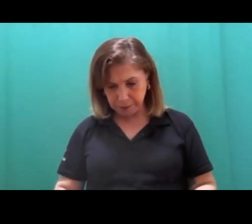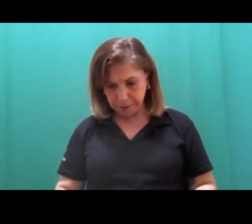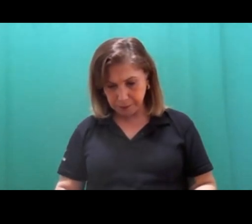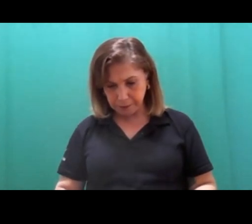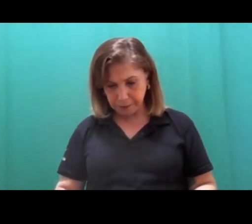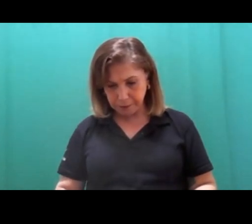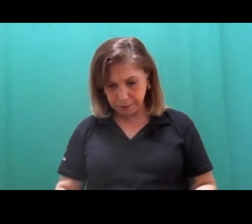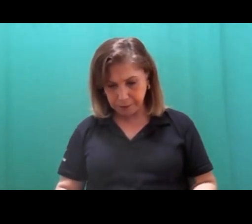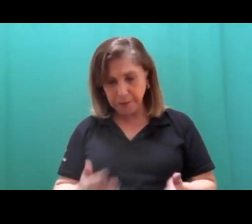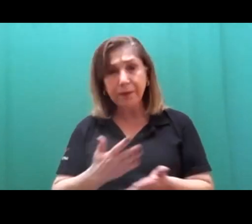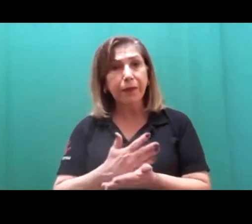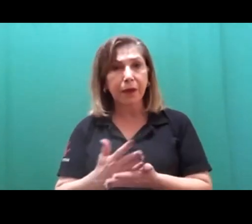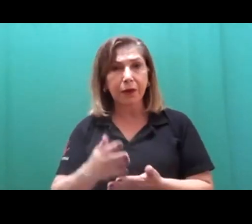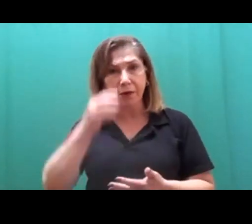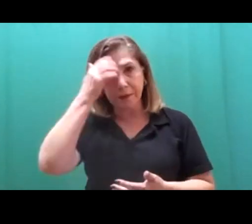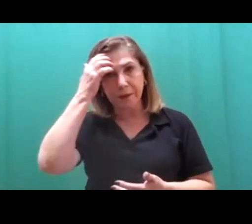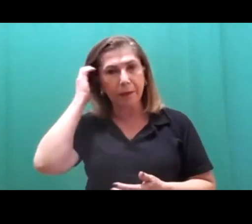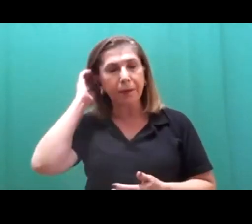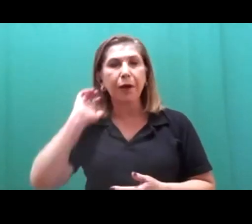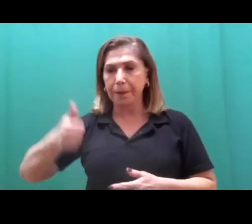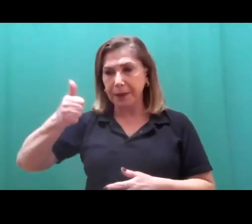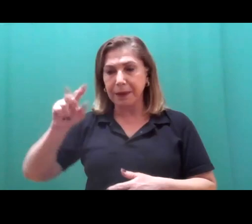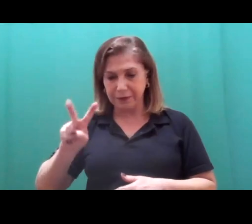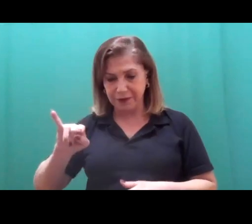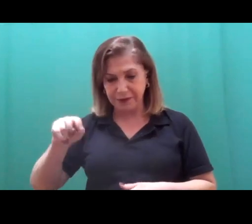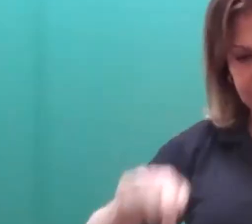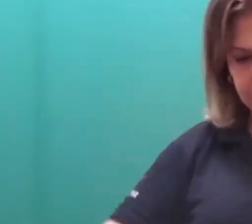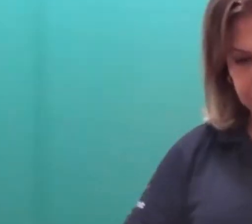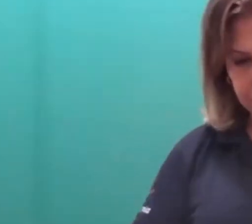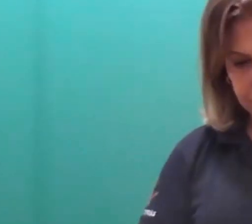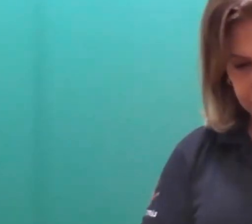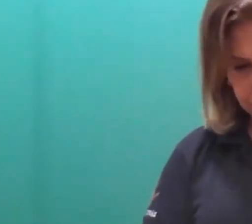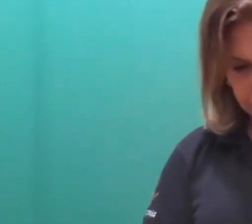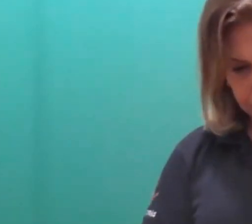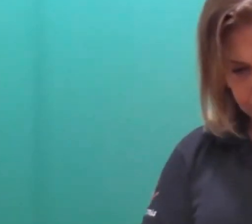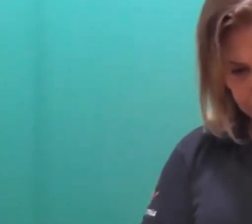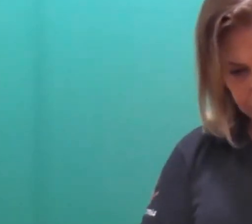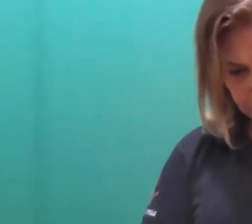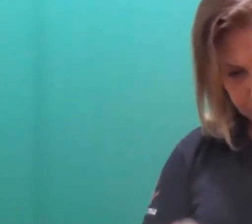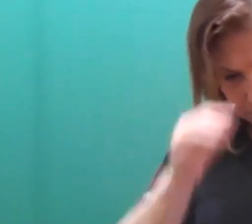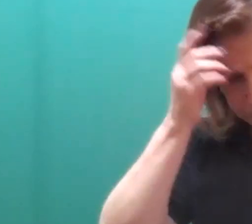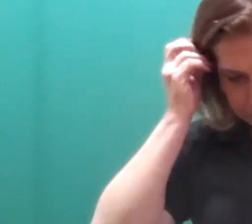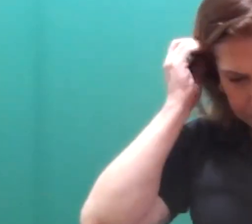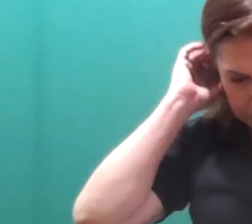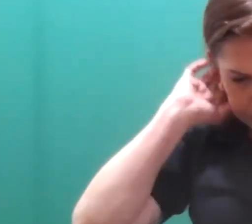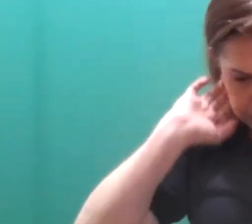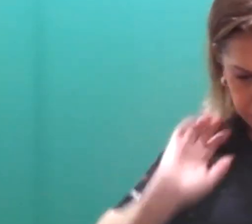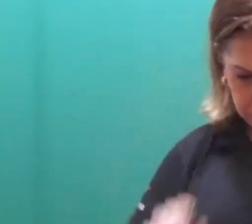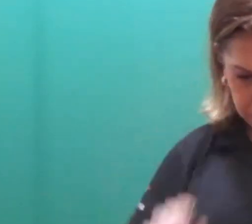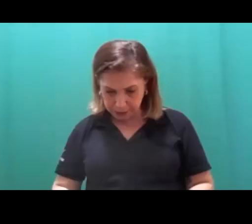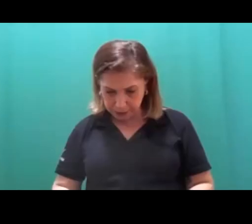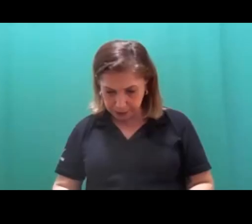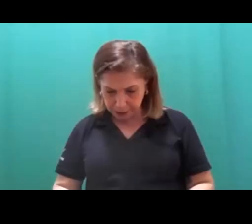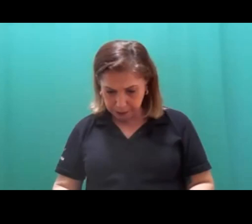Vou começar, então, para inverter a ordem, pode? Só um segundo, que aí eu acho que pelo andar, só para ver aqui com a produção, aqui